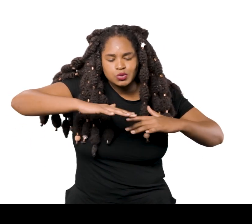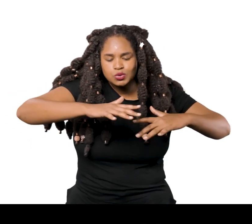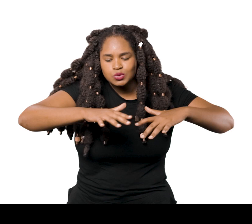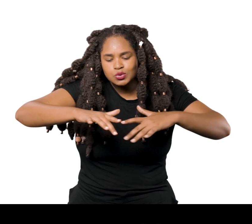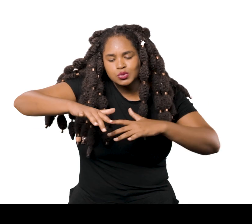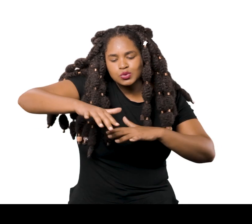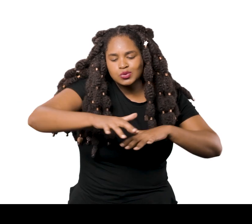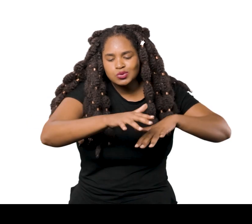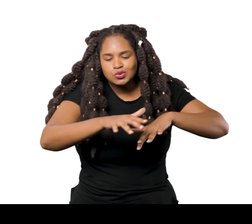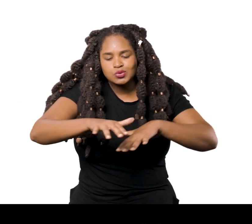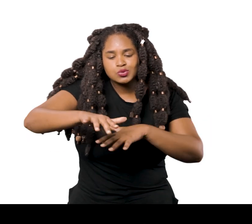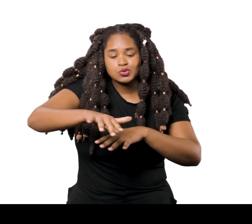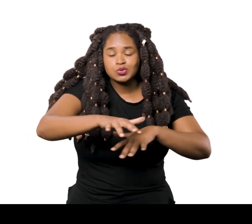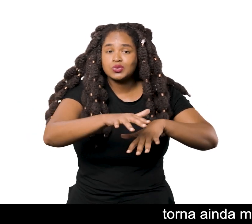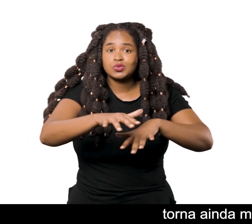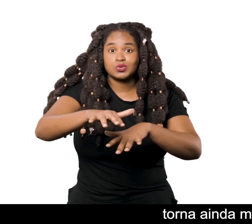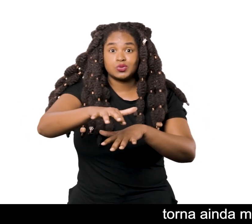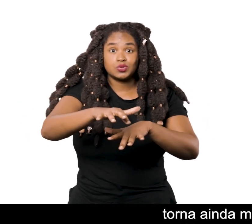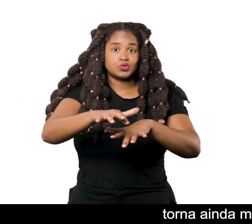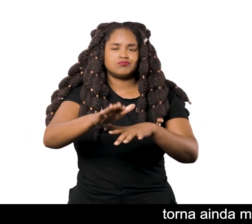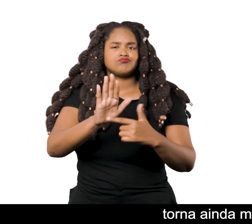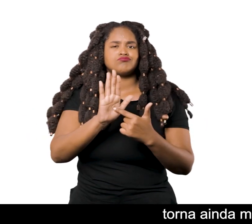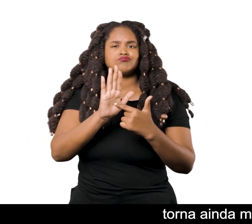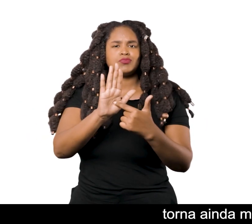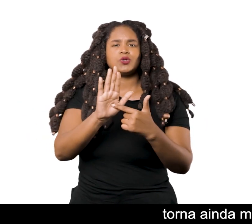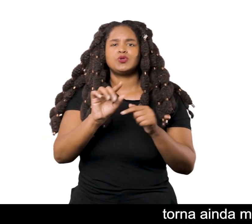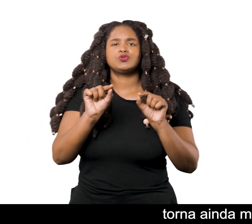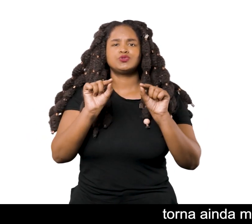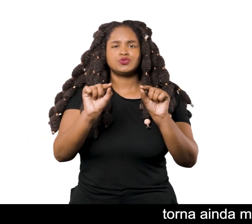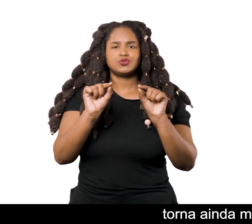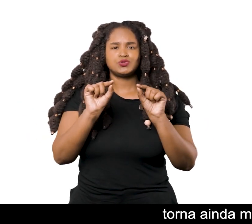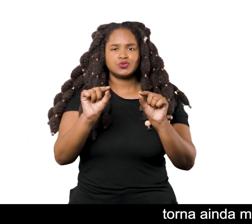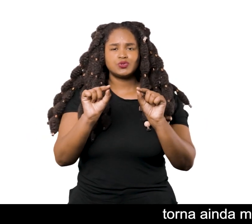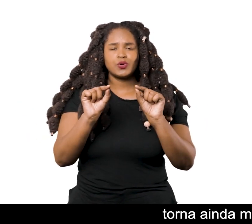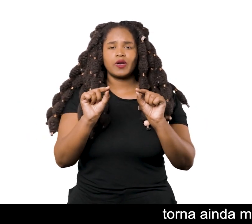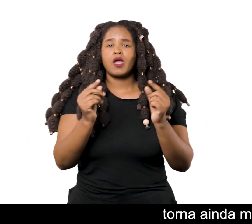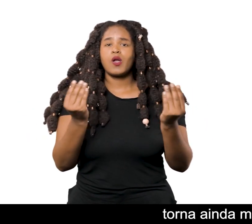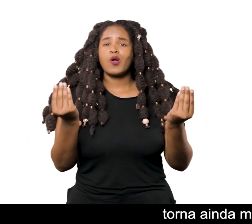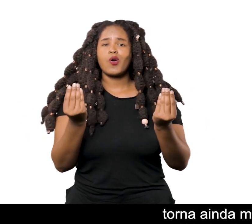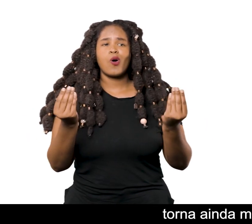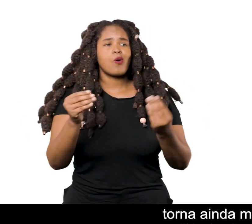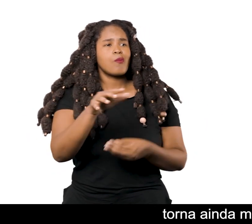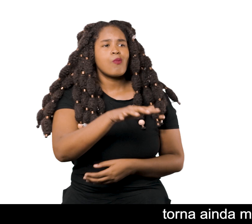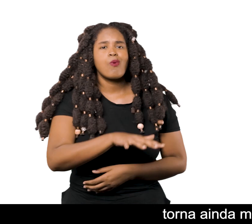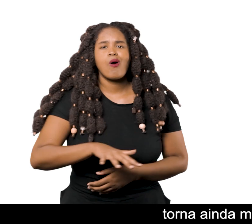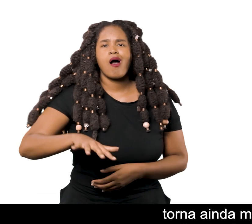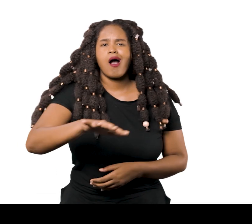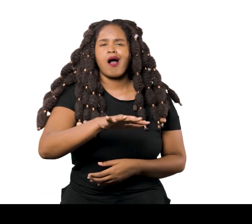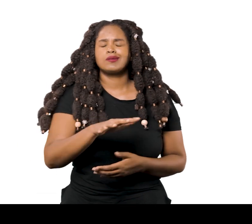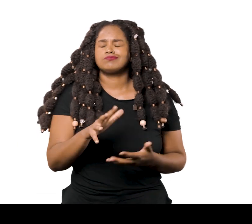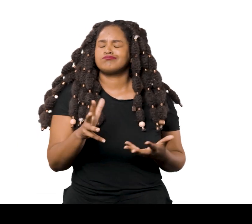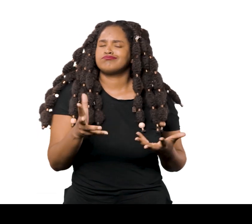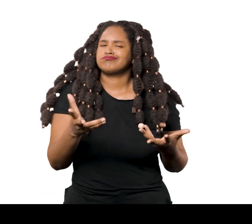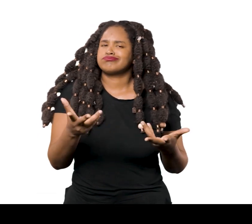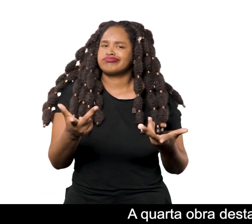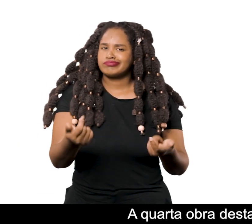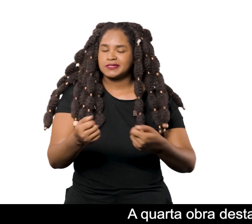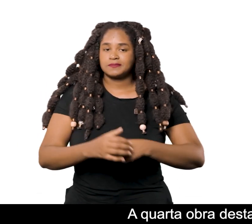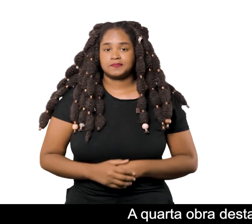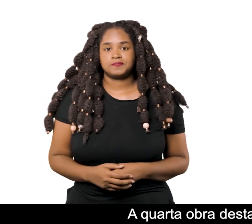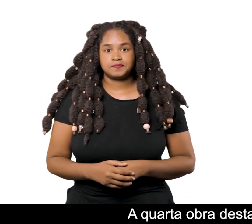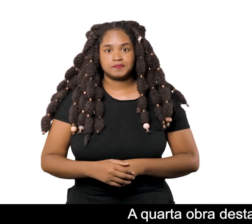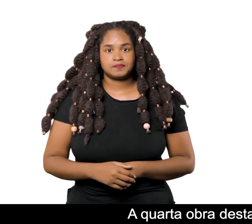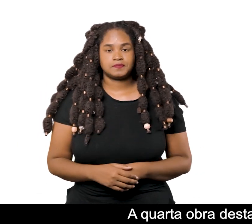A água que corre pelos cânions torna ainda mais evidente a qualidade pictórica da região.